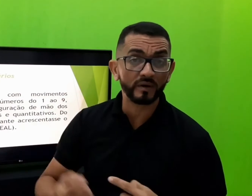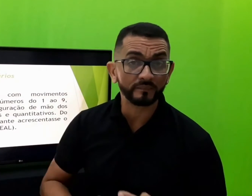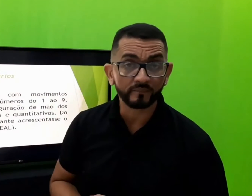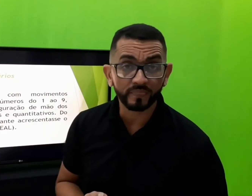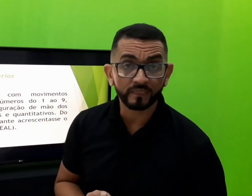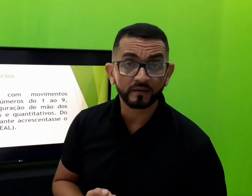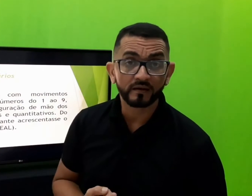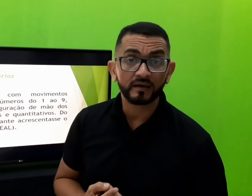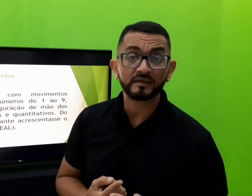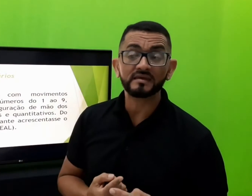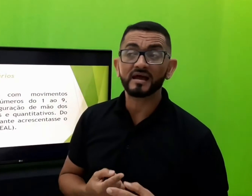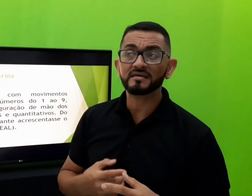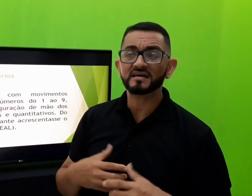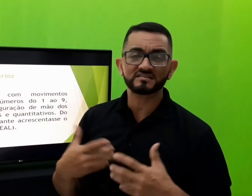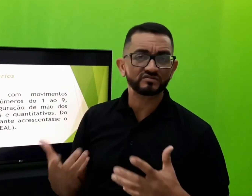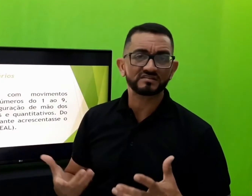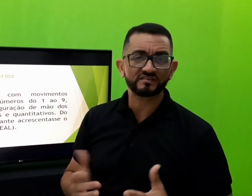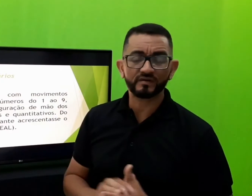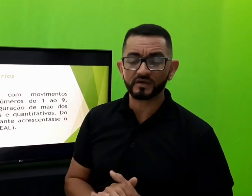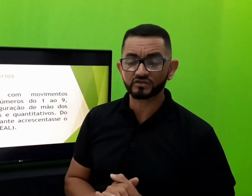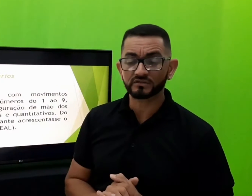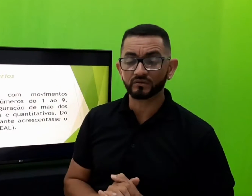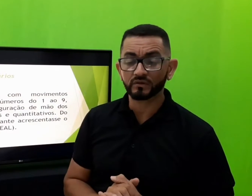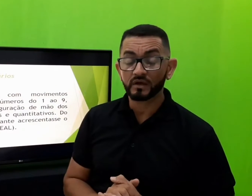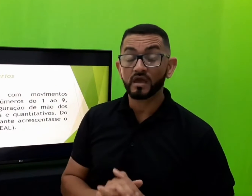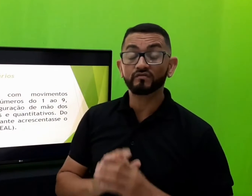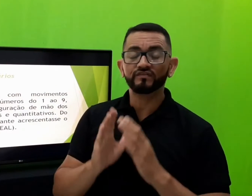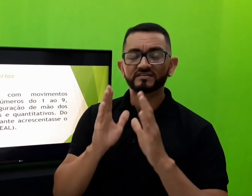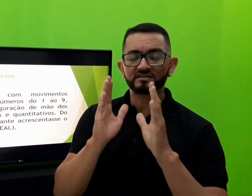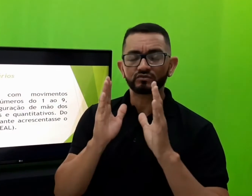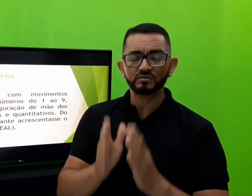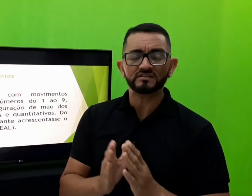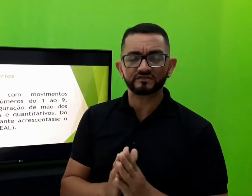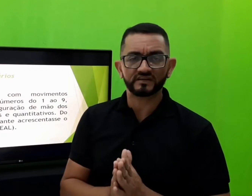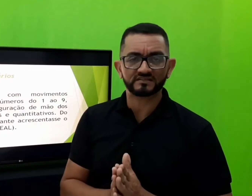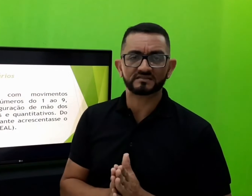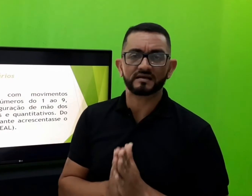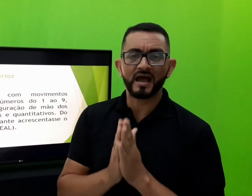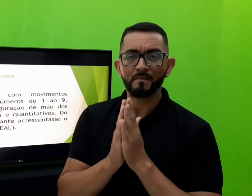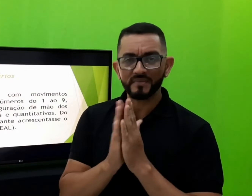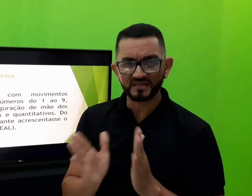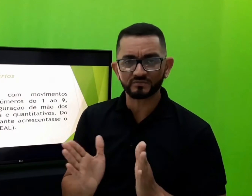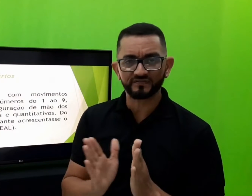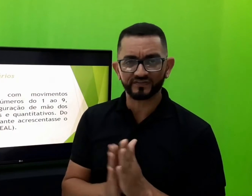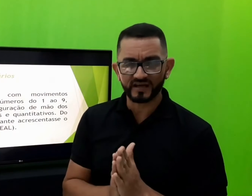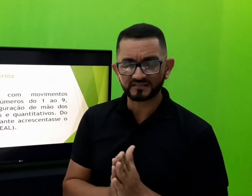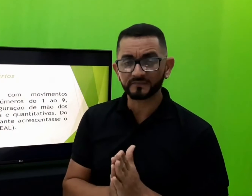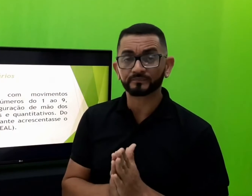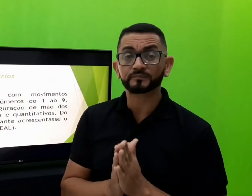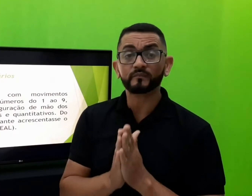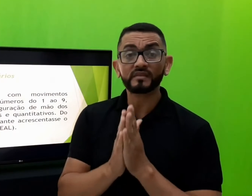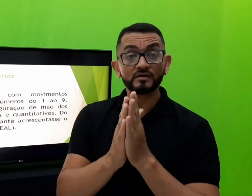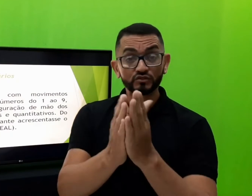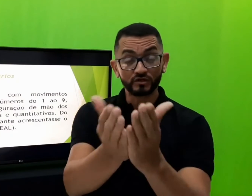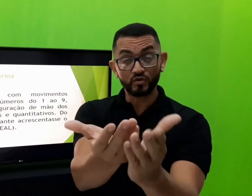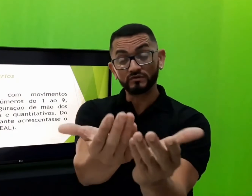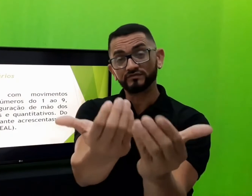forma, e assim sucessivamente. Então, eu vou fazer 2 vezes a mesma frase, só que quando